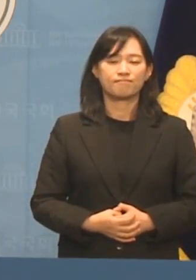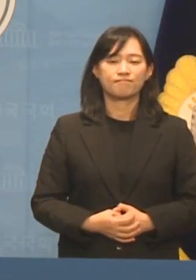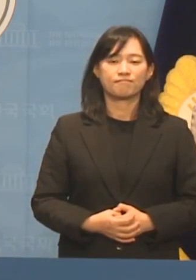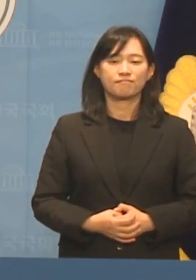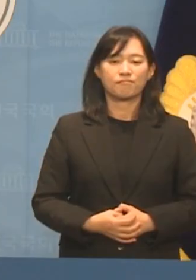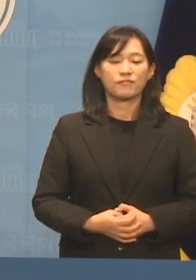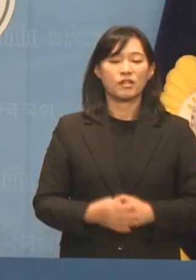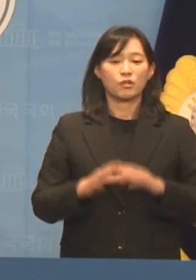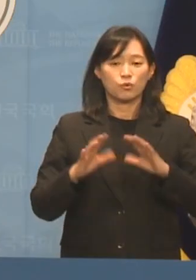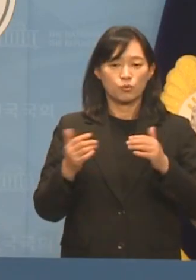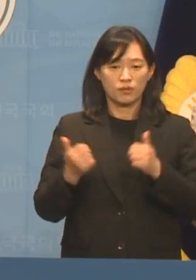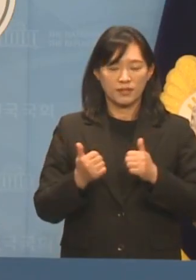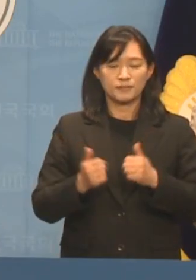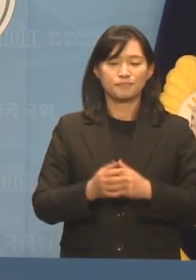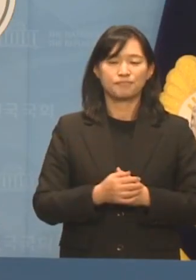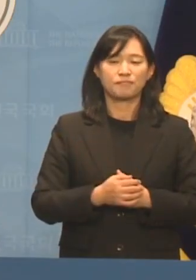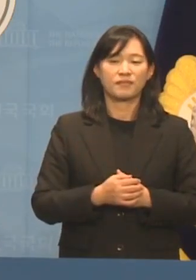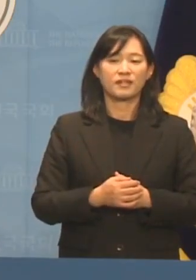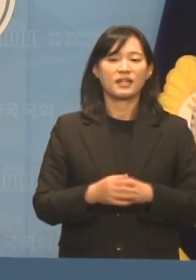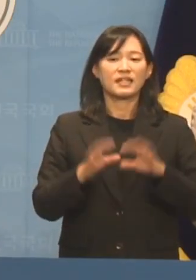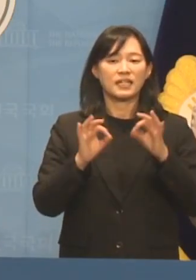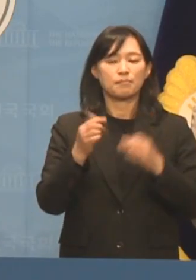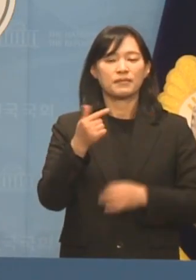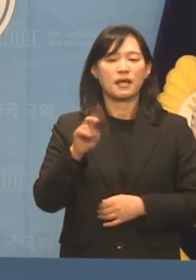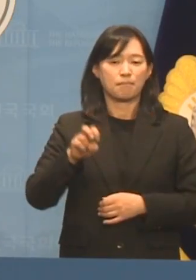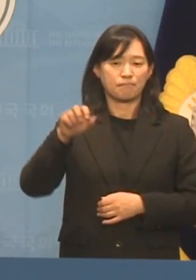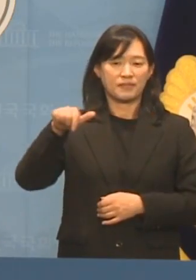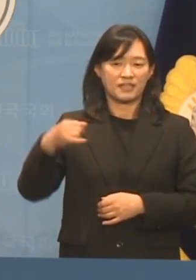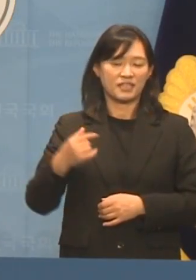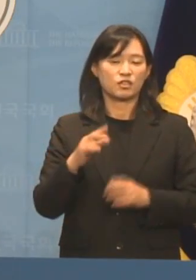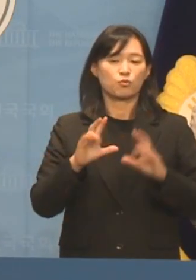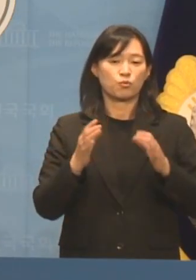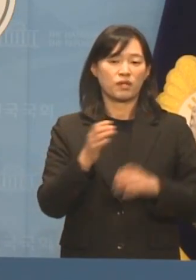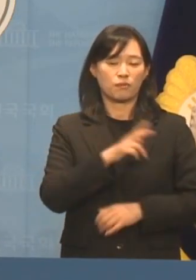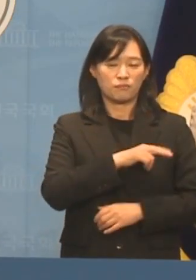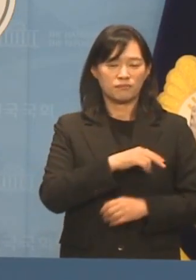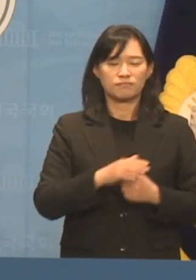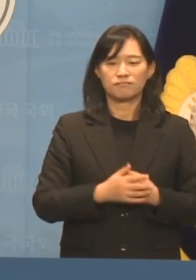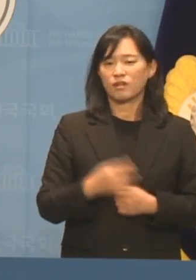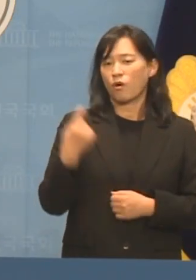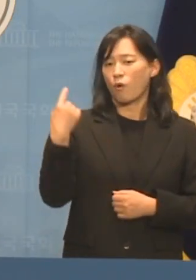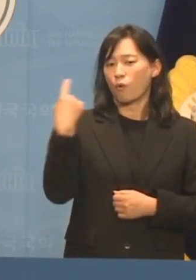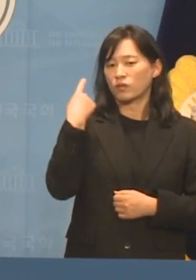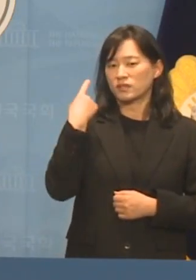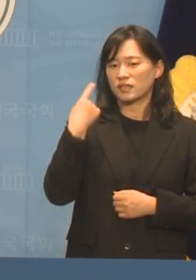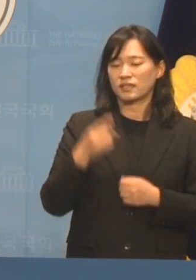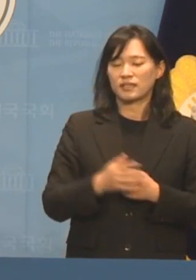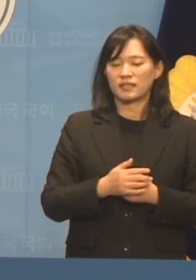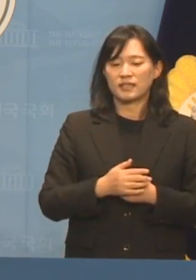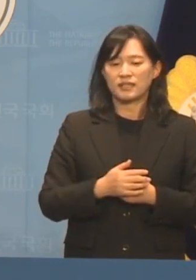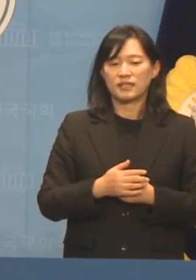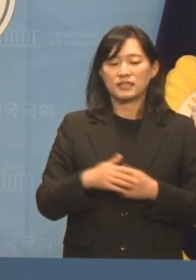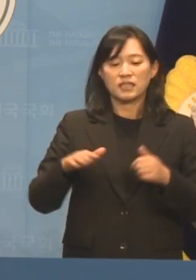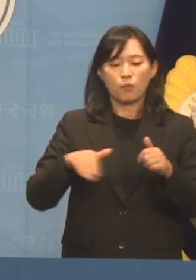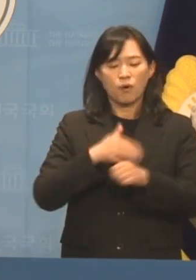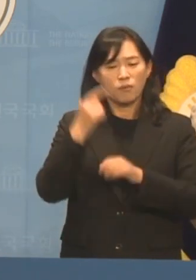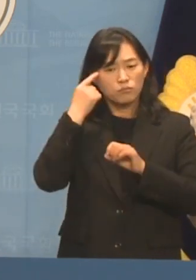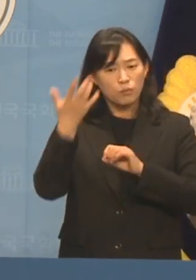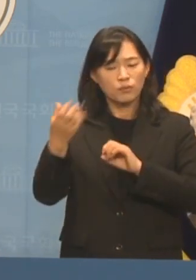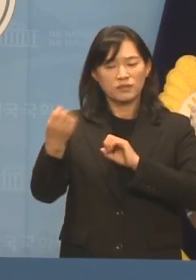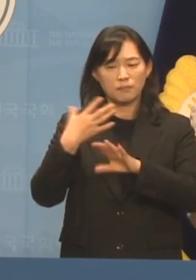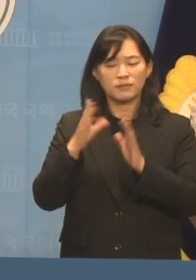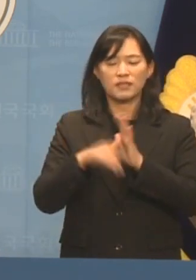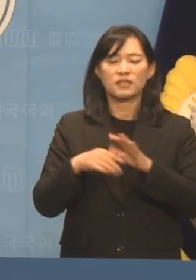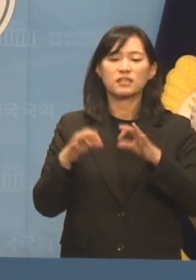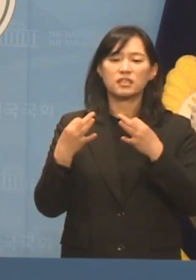예, 국회 정무위원회 소속의 김남근 국회의원입니다. 어제 현안 질의에서도 그